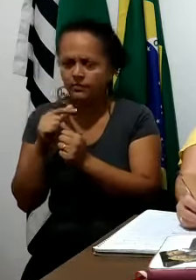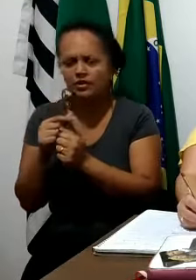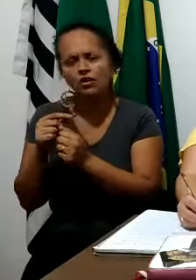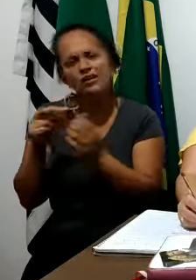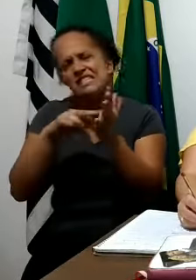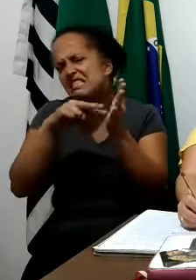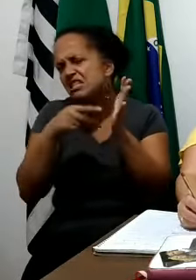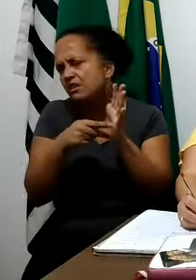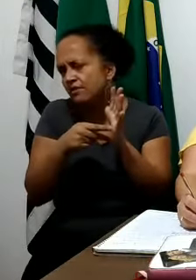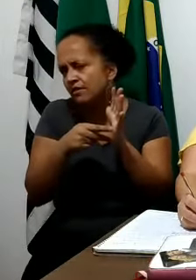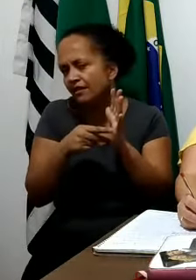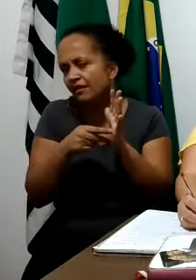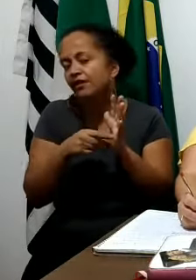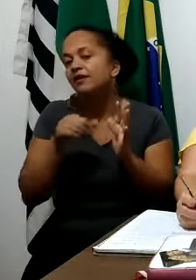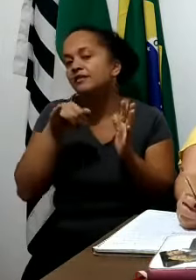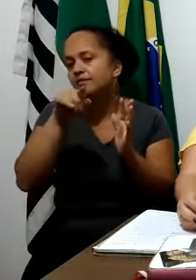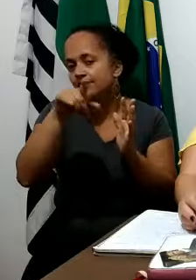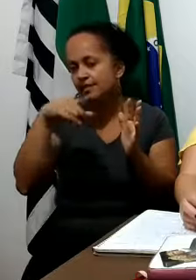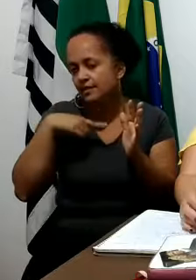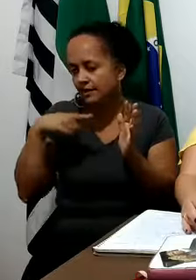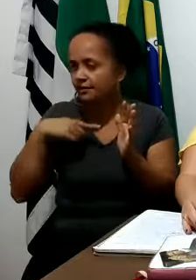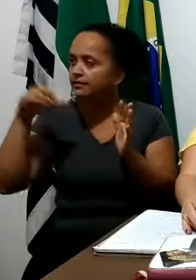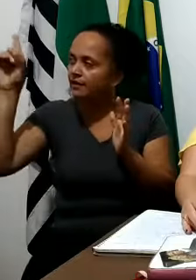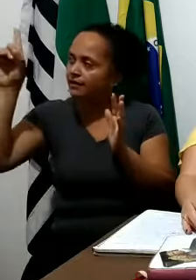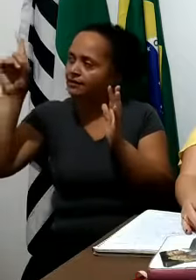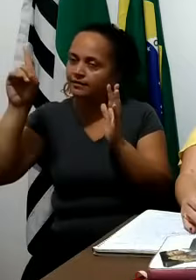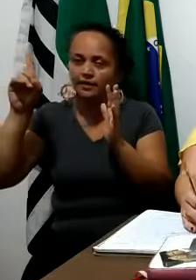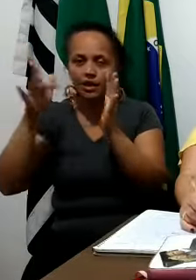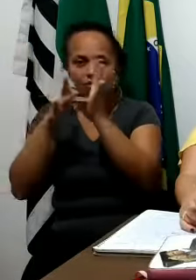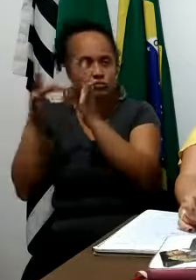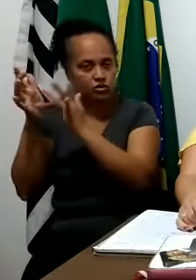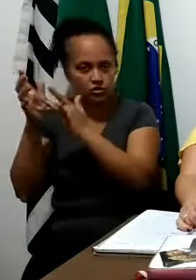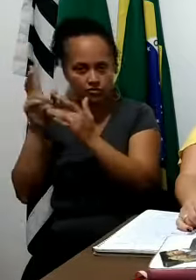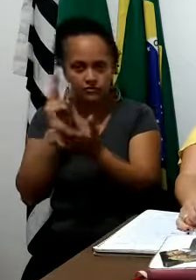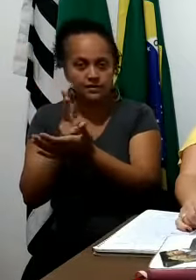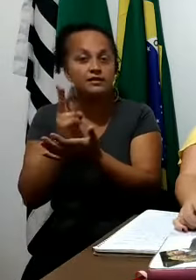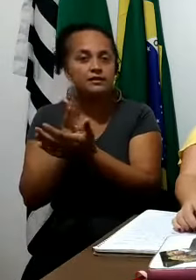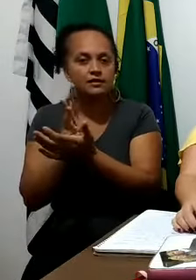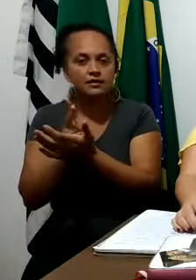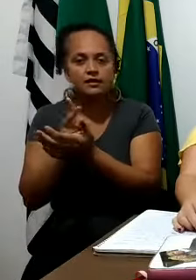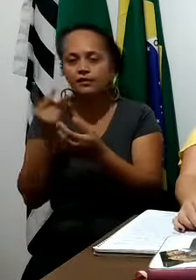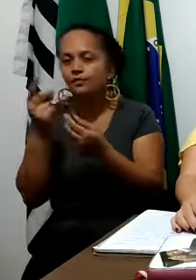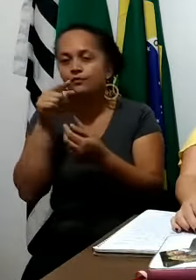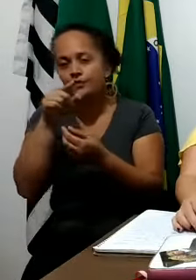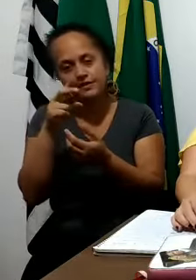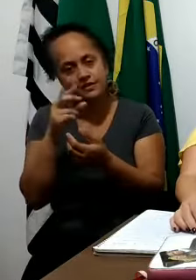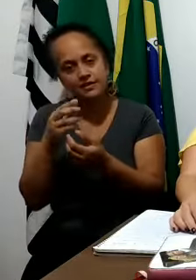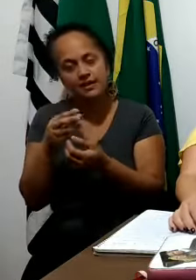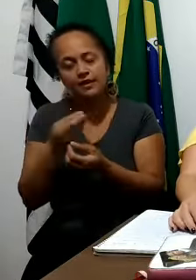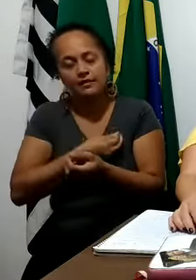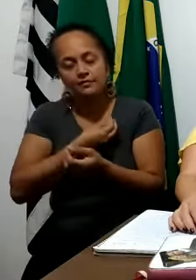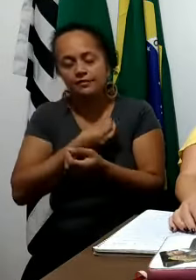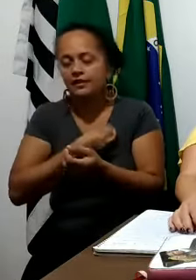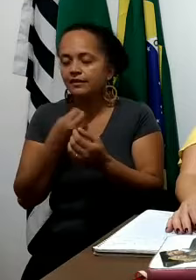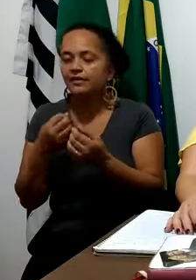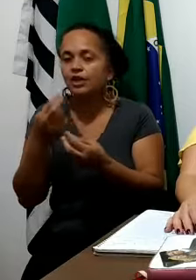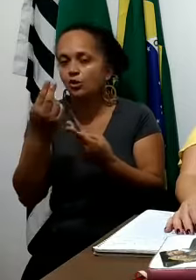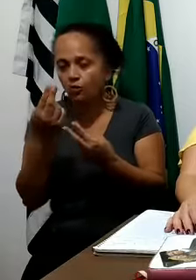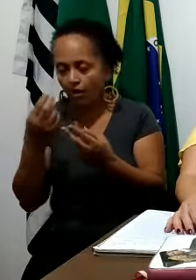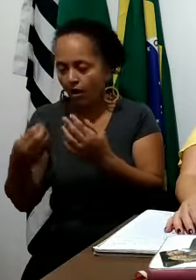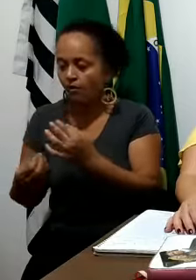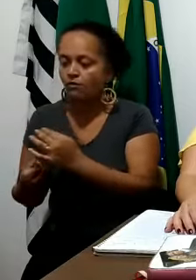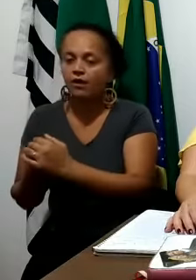Jesus. Né? Jesus. É Deus. Essa é a fonte. É a fonte viva, né? Que diz lá em